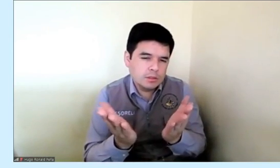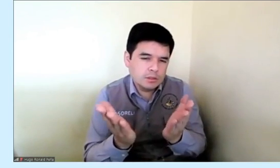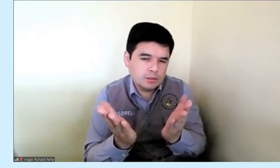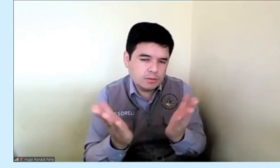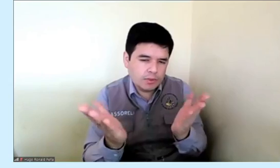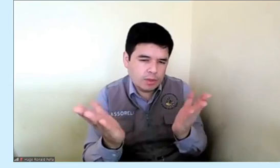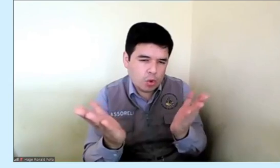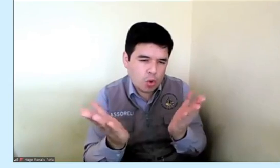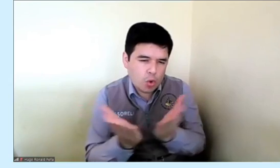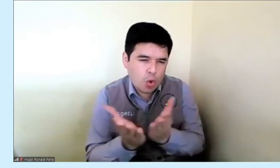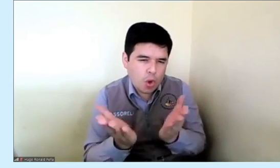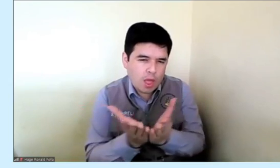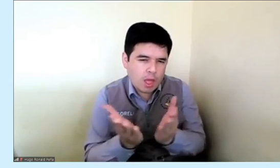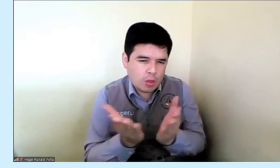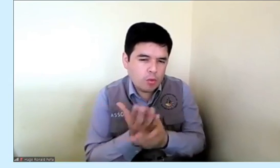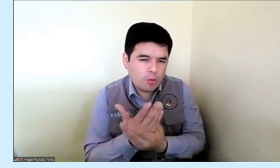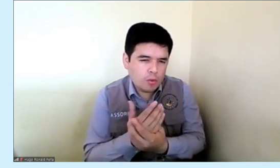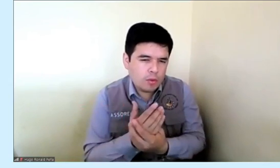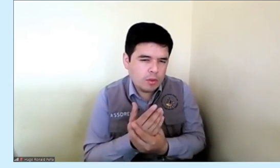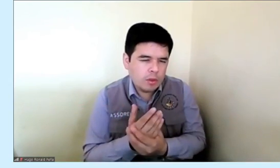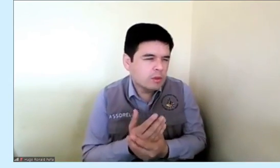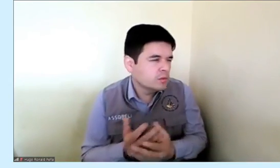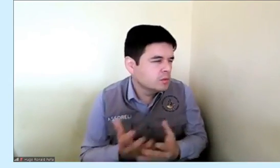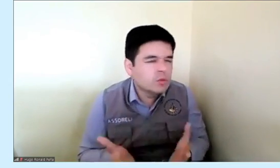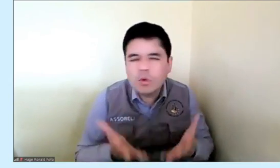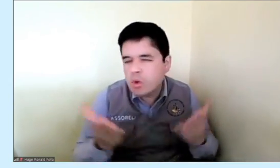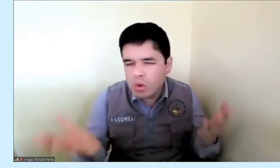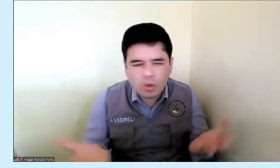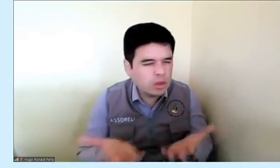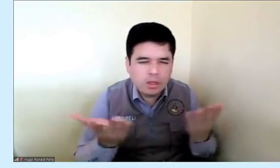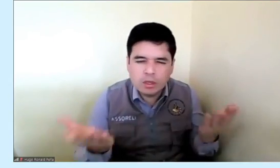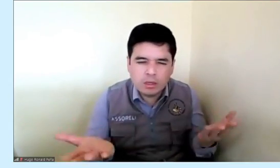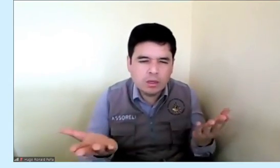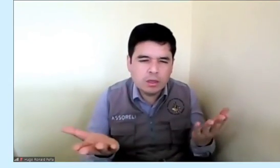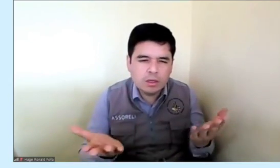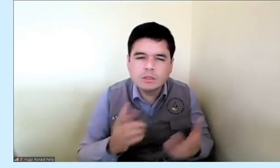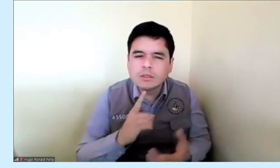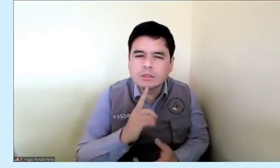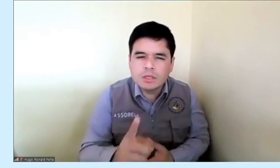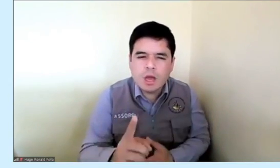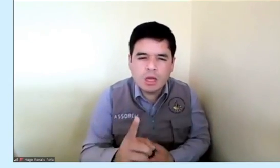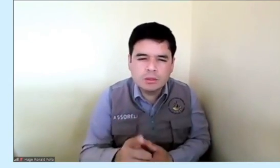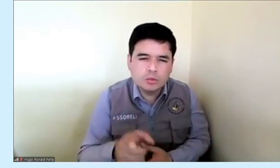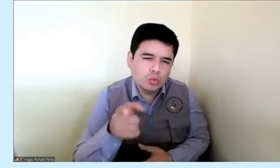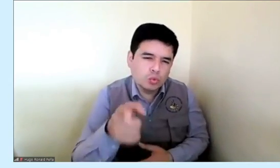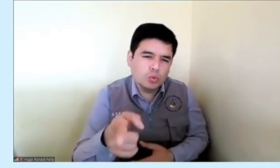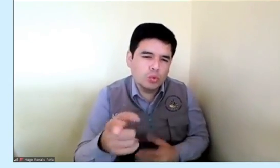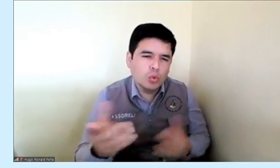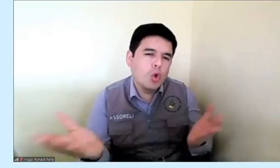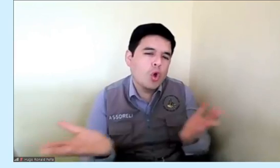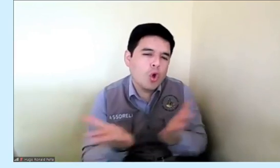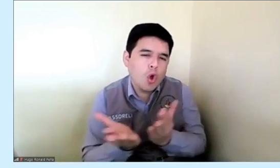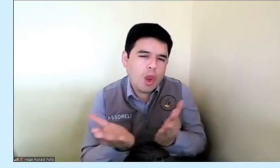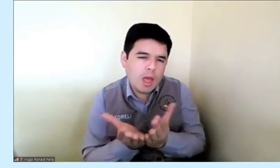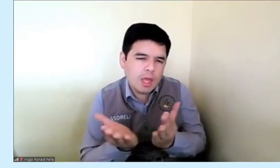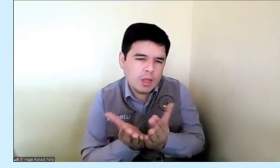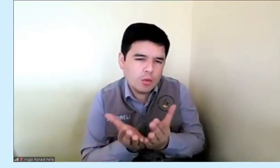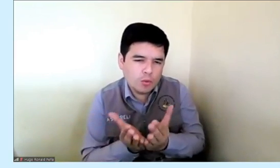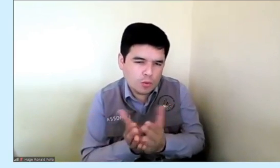¿Colegio? Esta es la señal del colegio, como un libro. ¿Dónde está tu